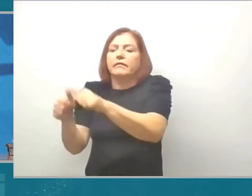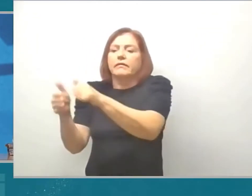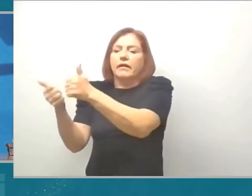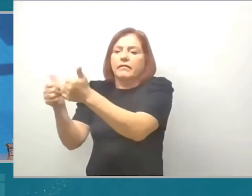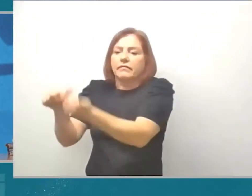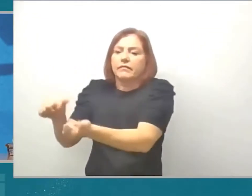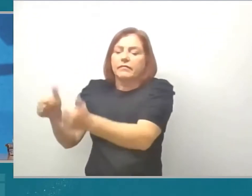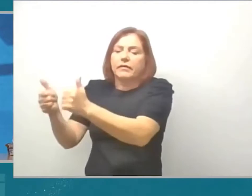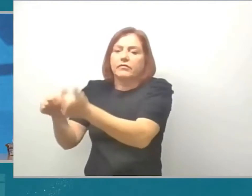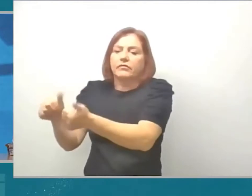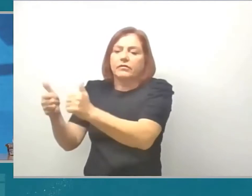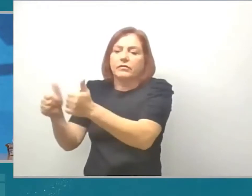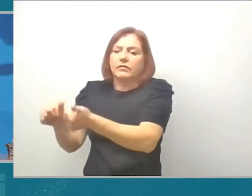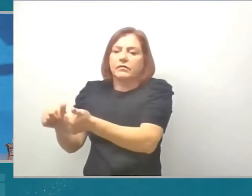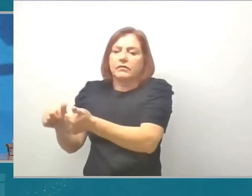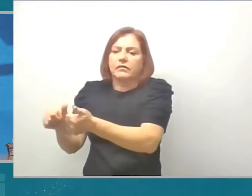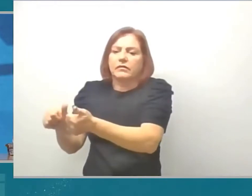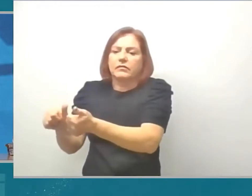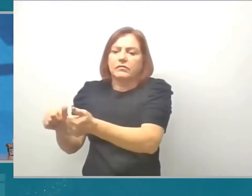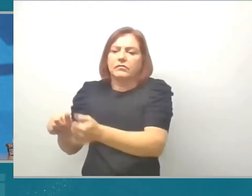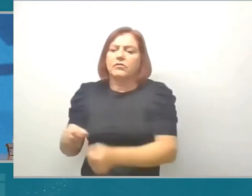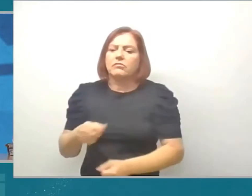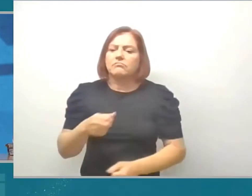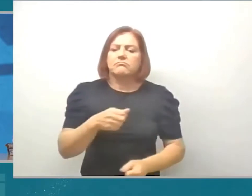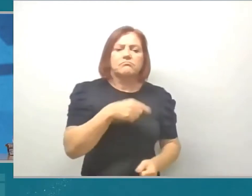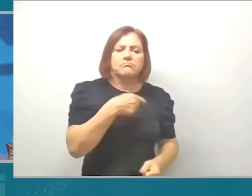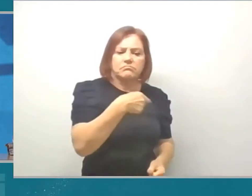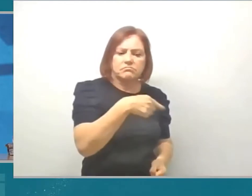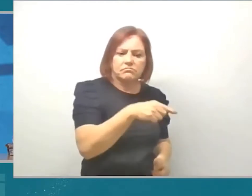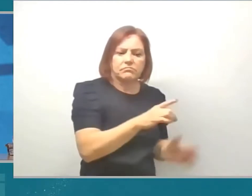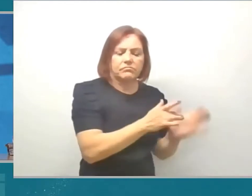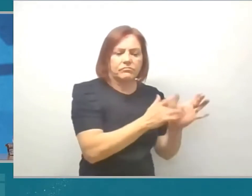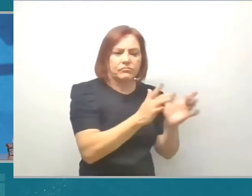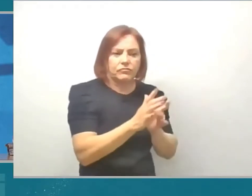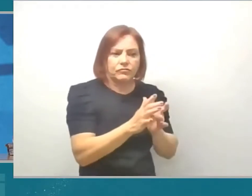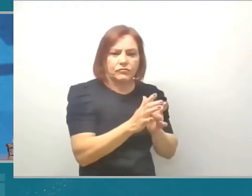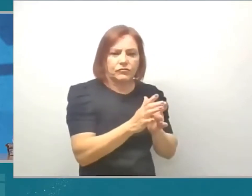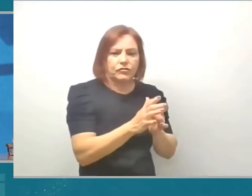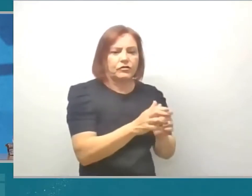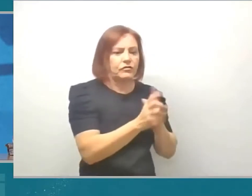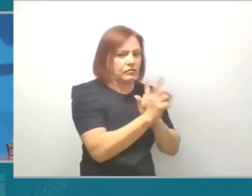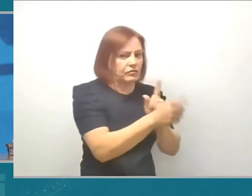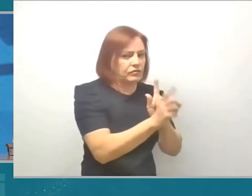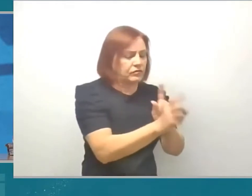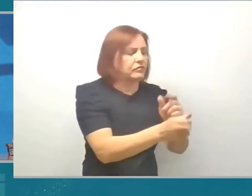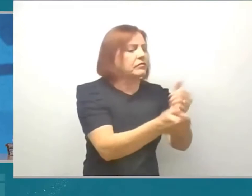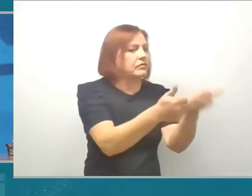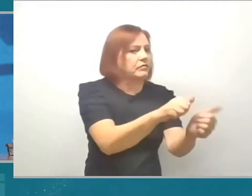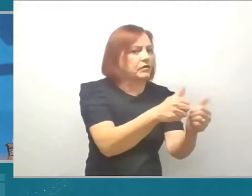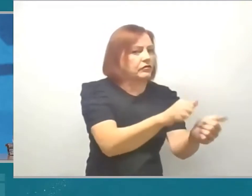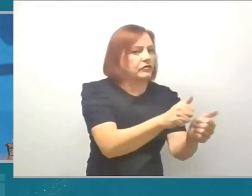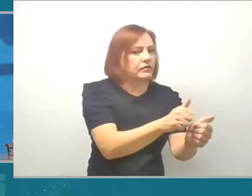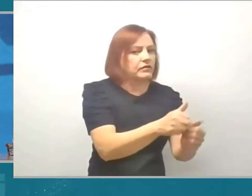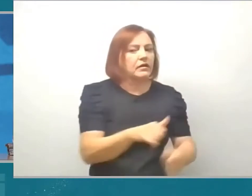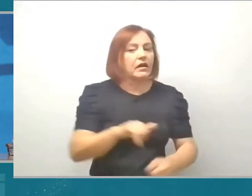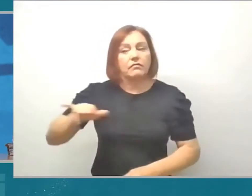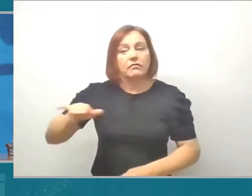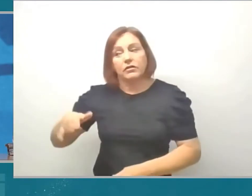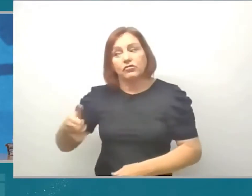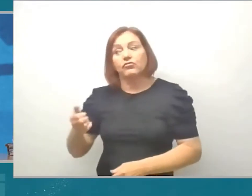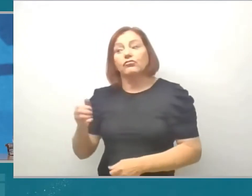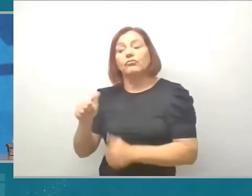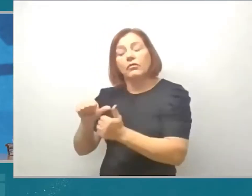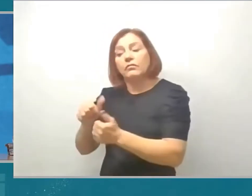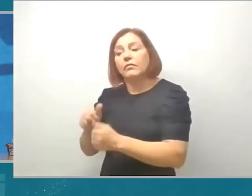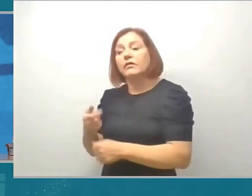havia ali muitas águas, e para lá concorria o povo e era batizado.